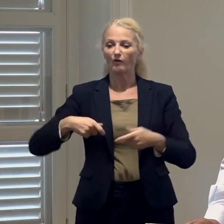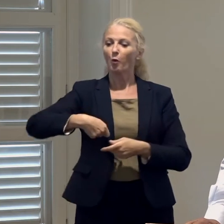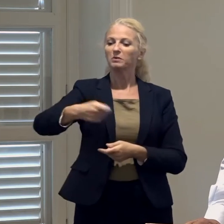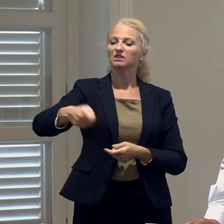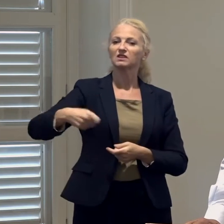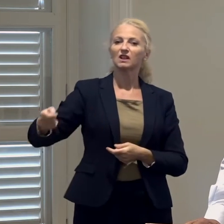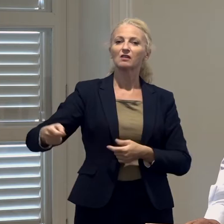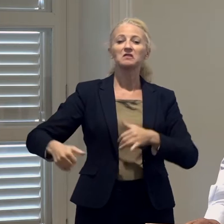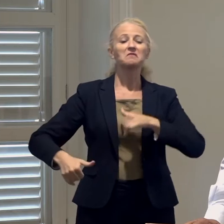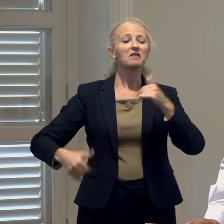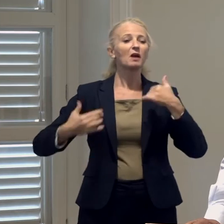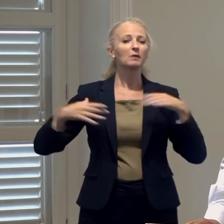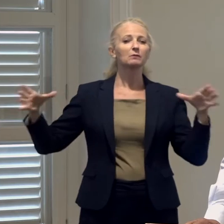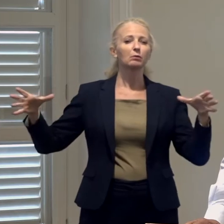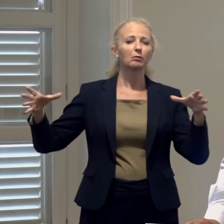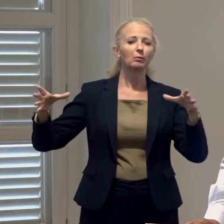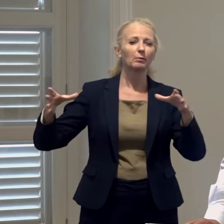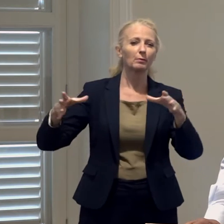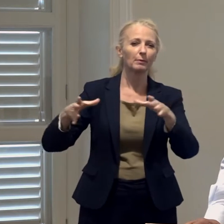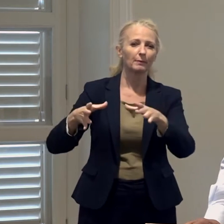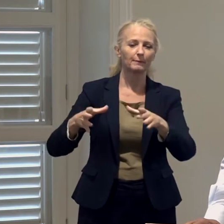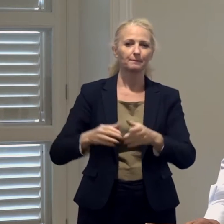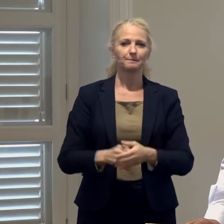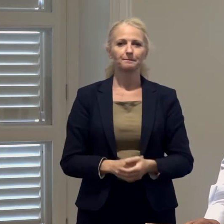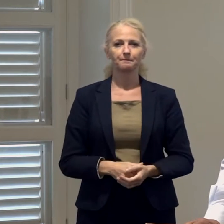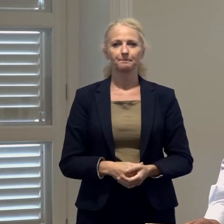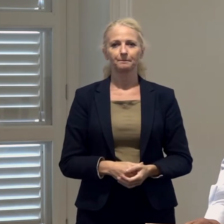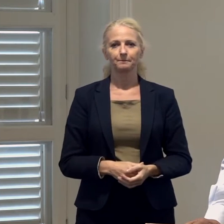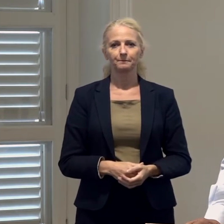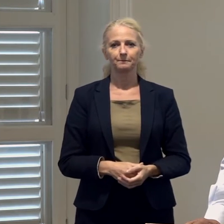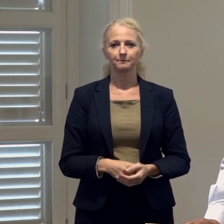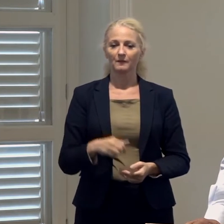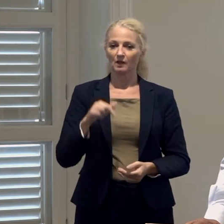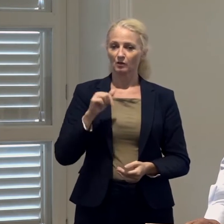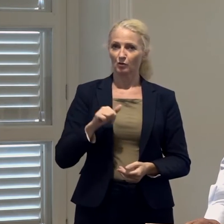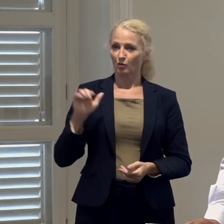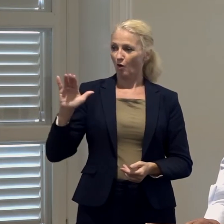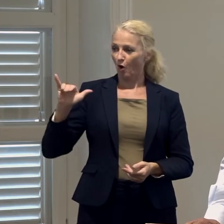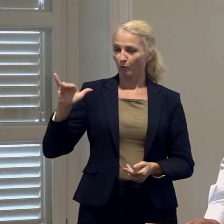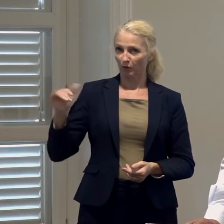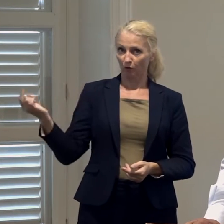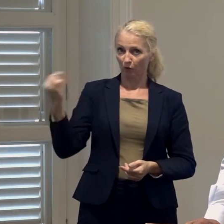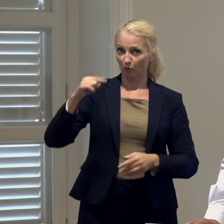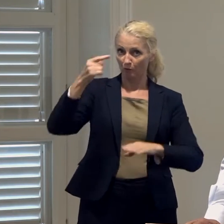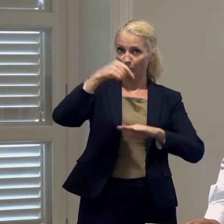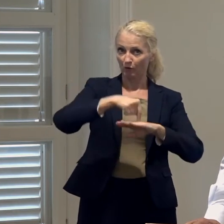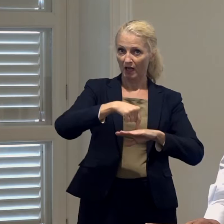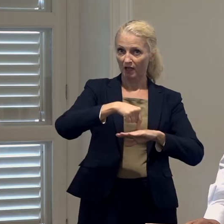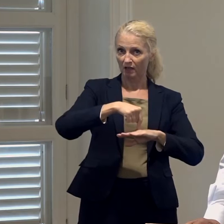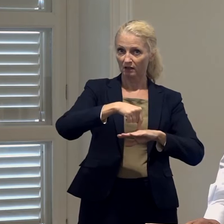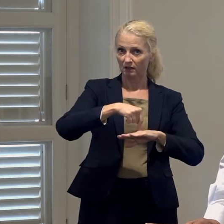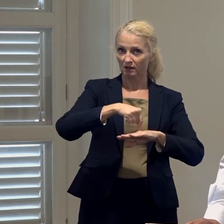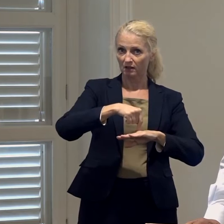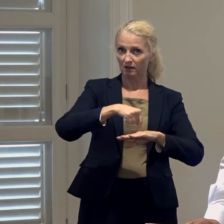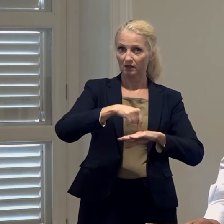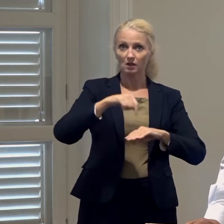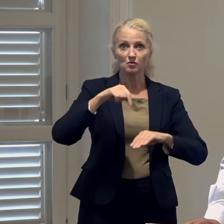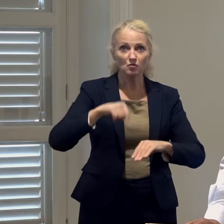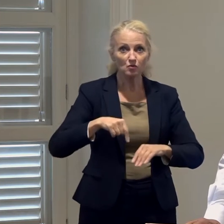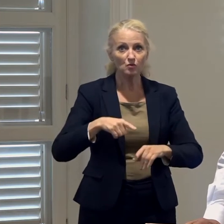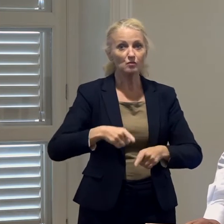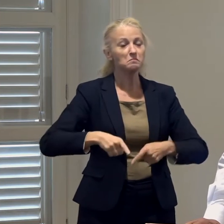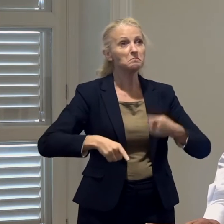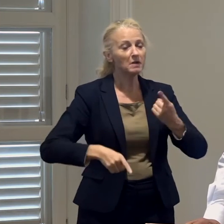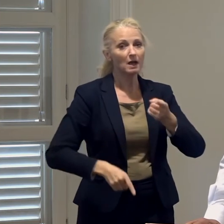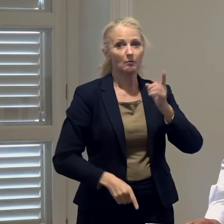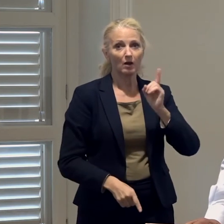samengekomen. Nu de Omicron-variant op Bonaire is het nog belangrijker dat mensen